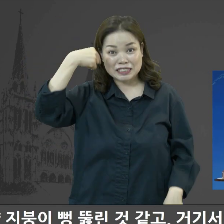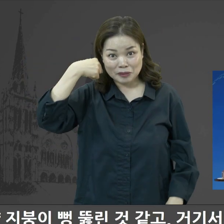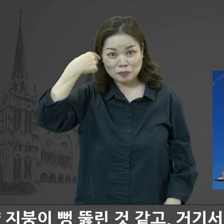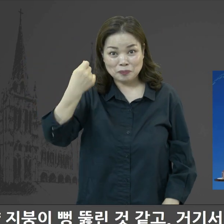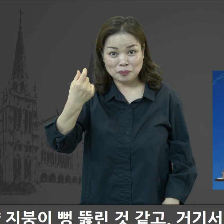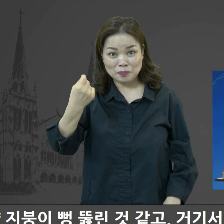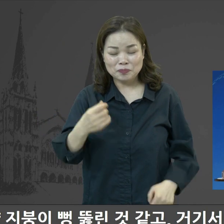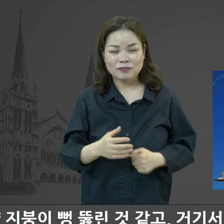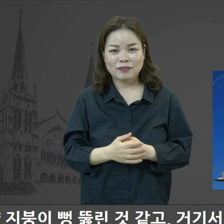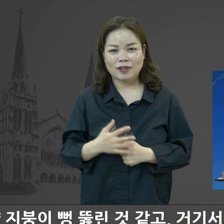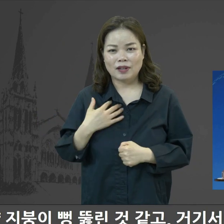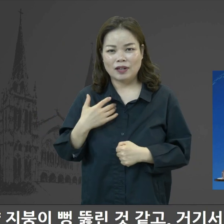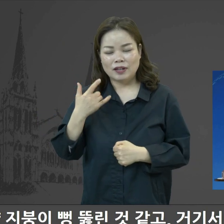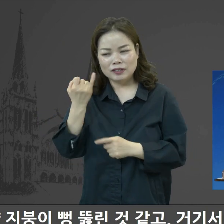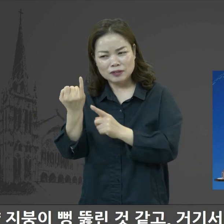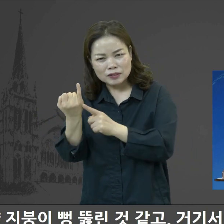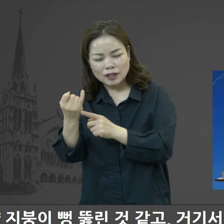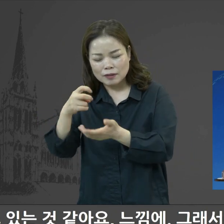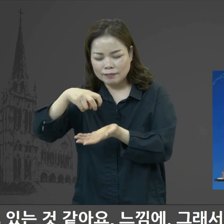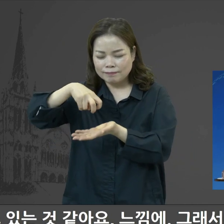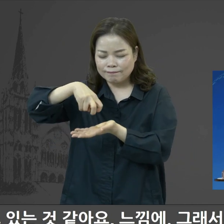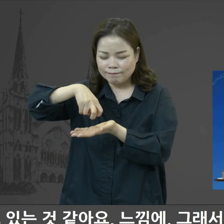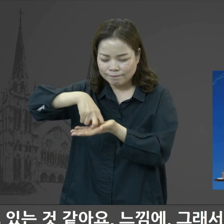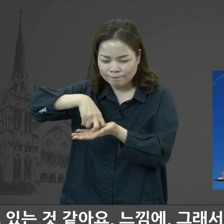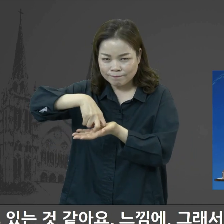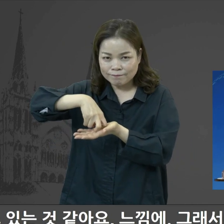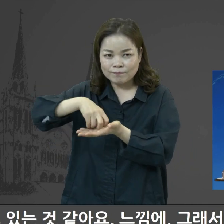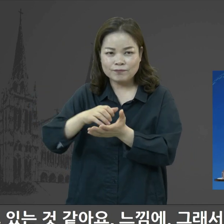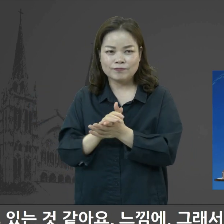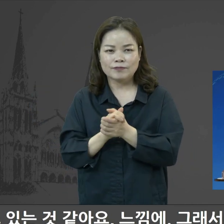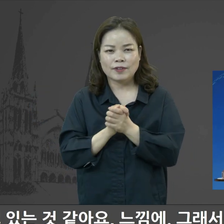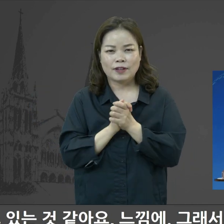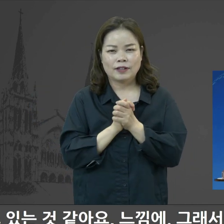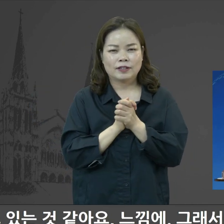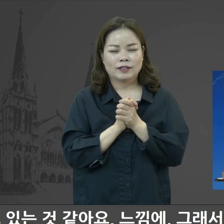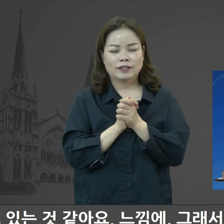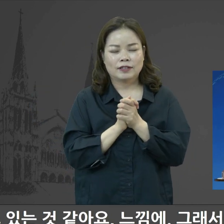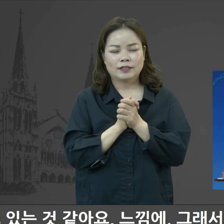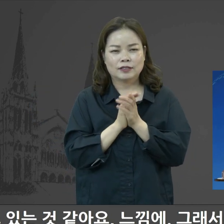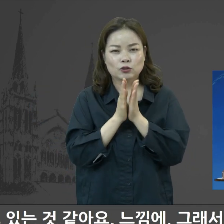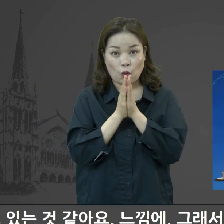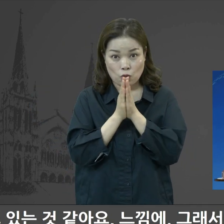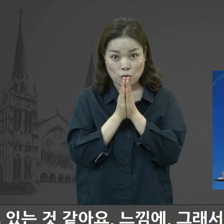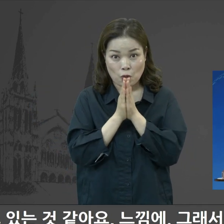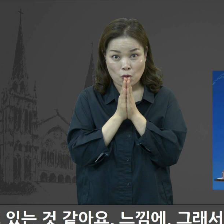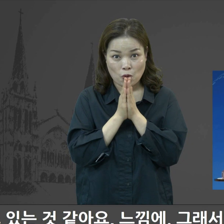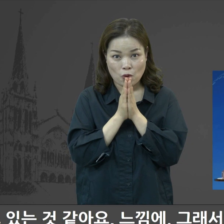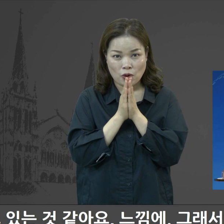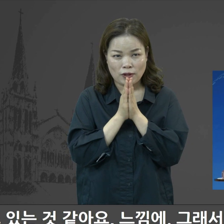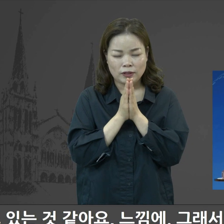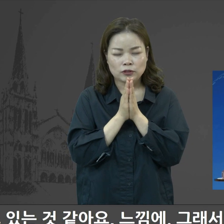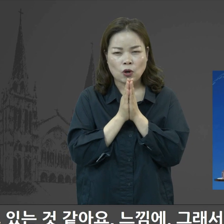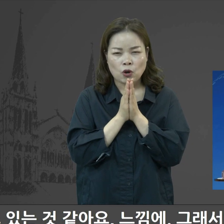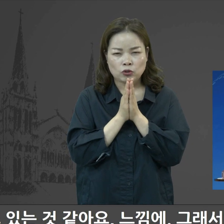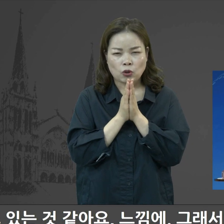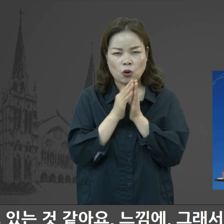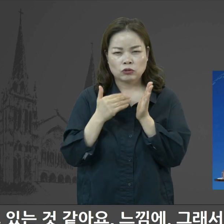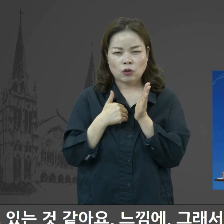느낌에. 그래서 제가 거기서 이렇게 무릎을 다 꿇고 이렇게 앉아갖고는 제가 손을 이렇게 모으고